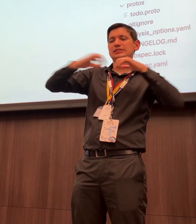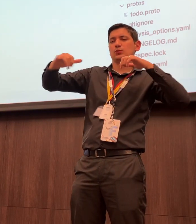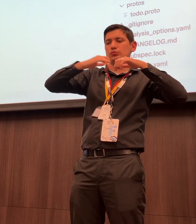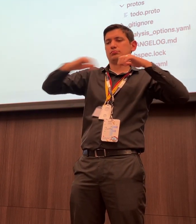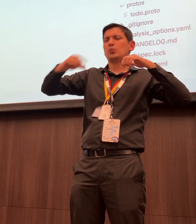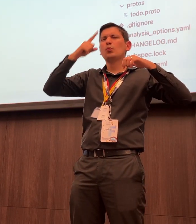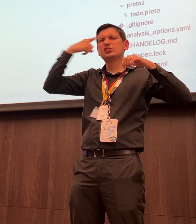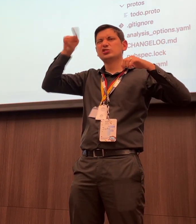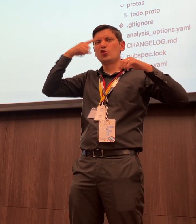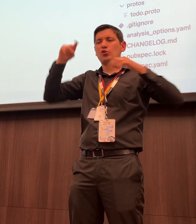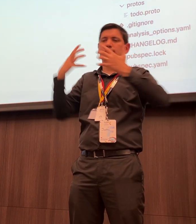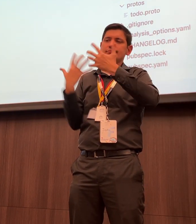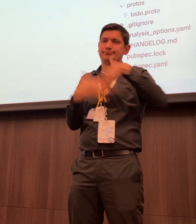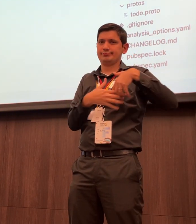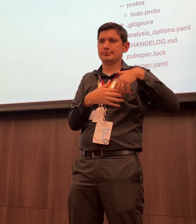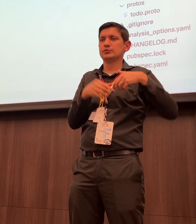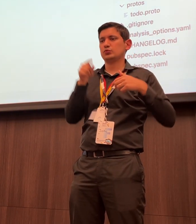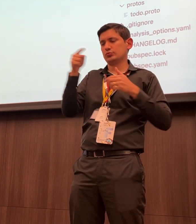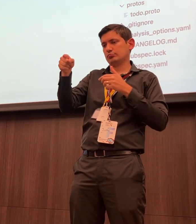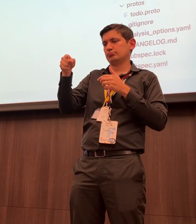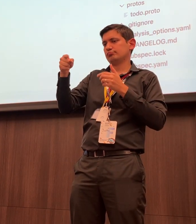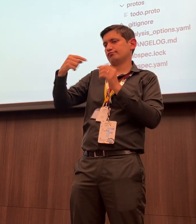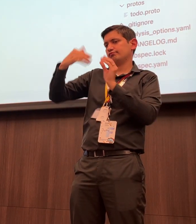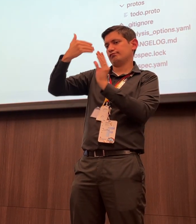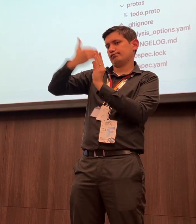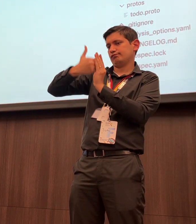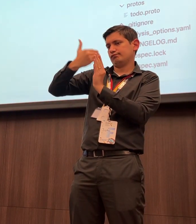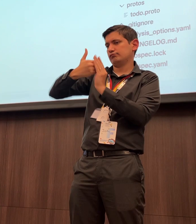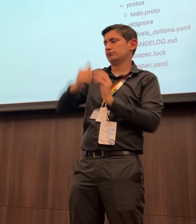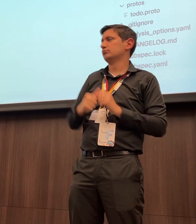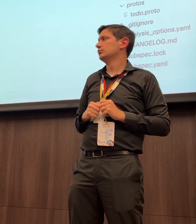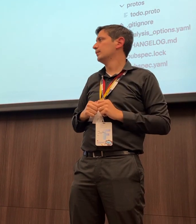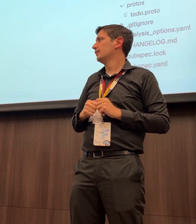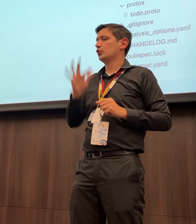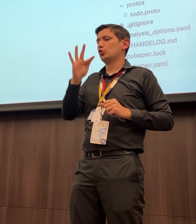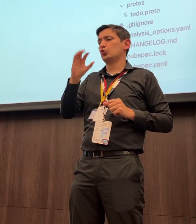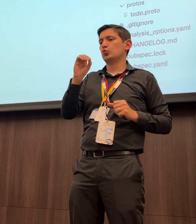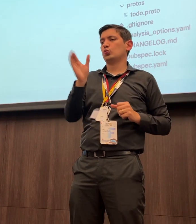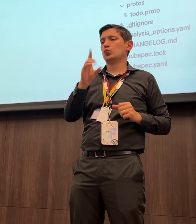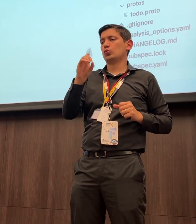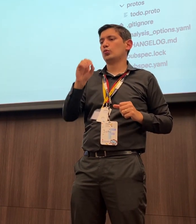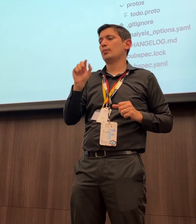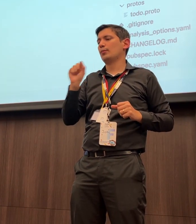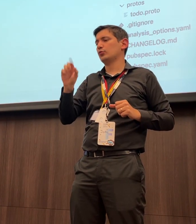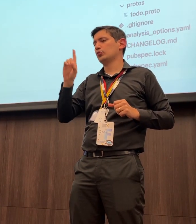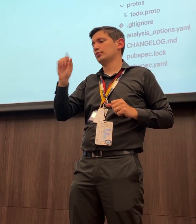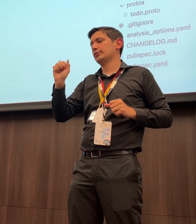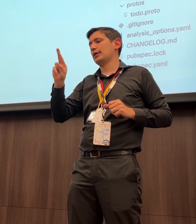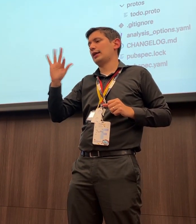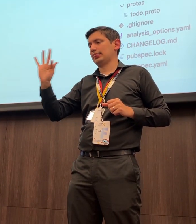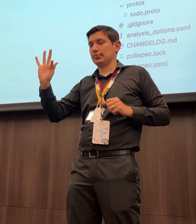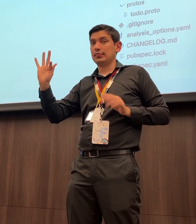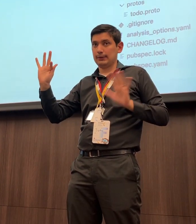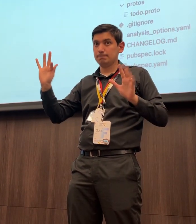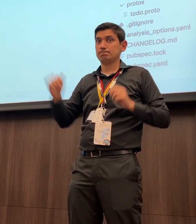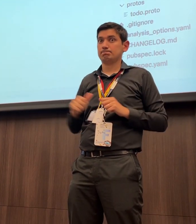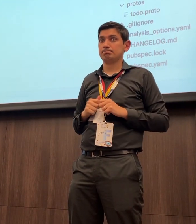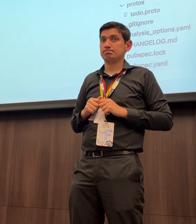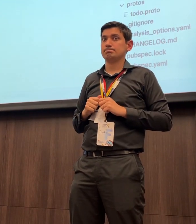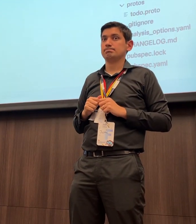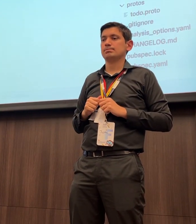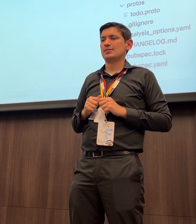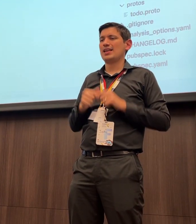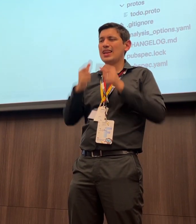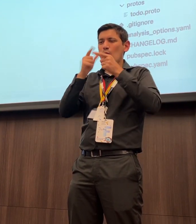autogenerado que está, en este caso lo puse en la carpeta generated, que es el todo.dart. Ahora sí ya estamos hablando en Dart, en el lenguaje de